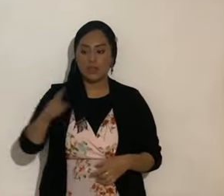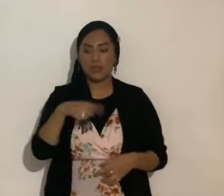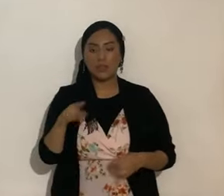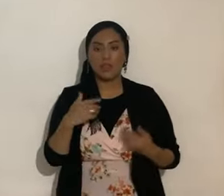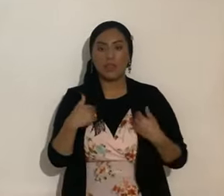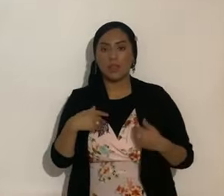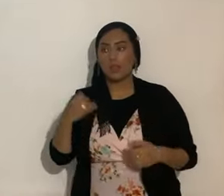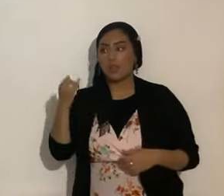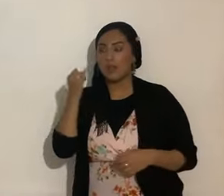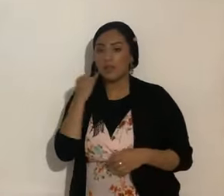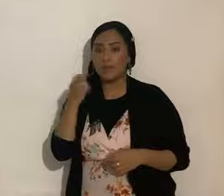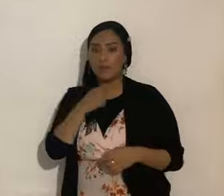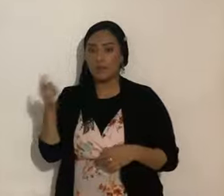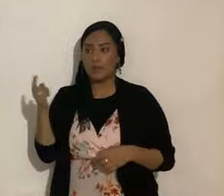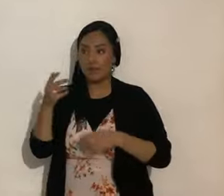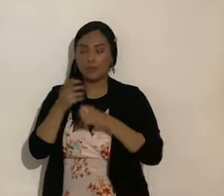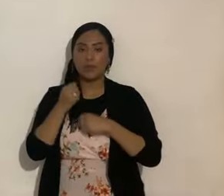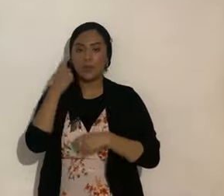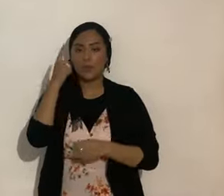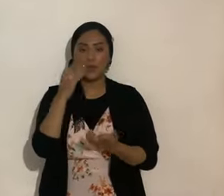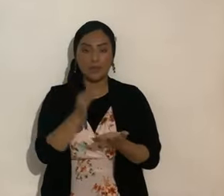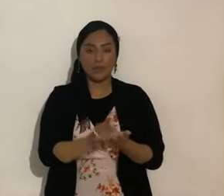envidia, los que recibieron un denario,